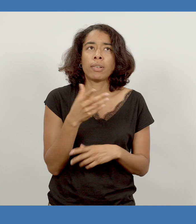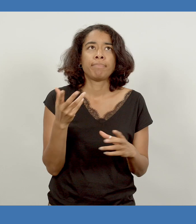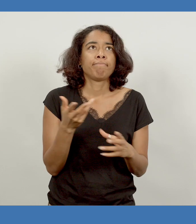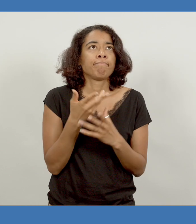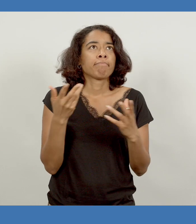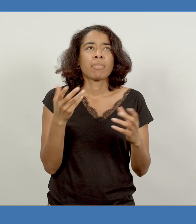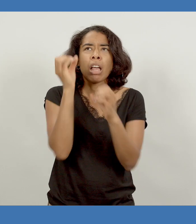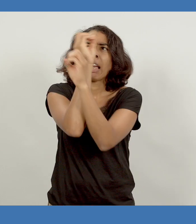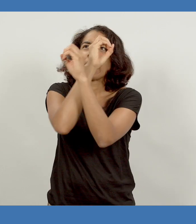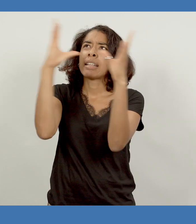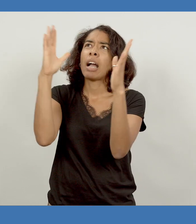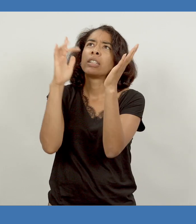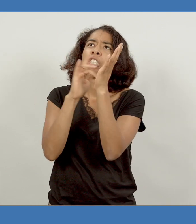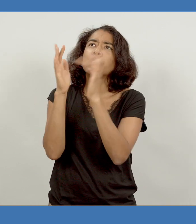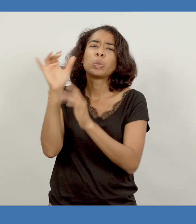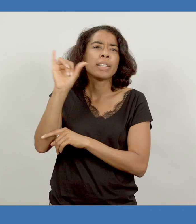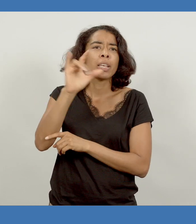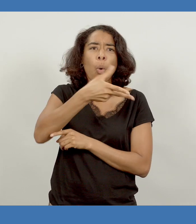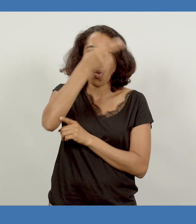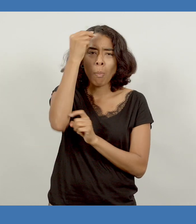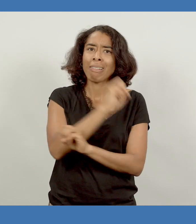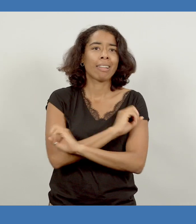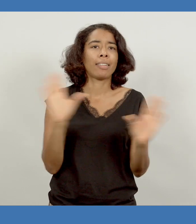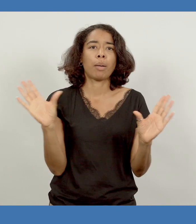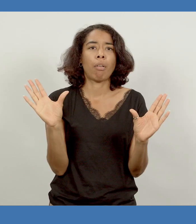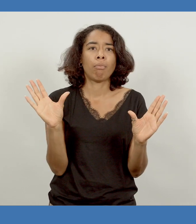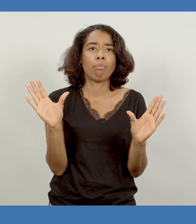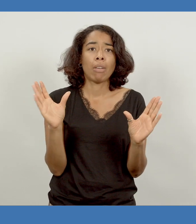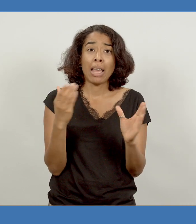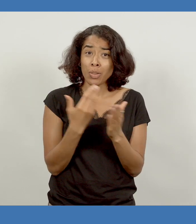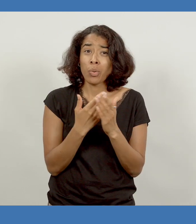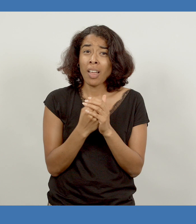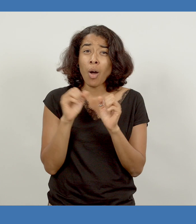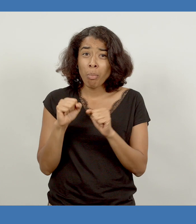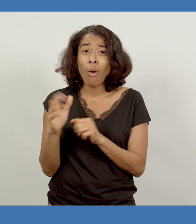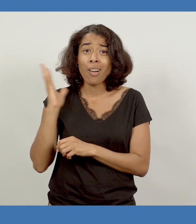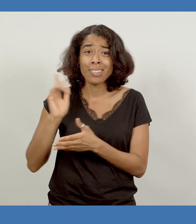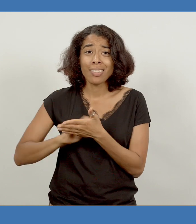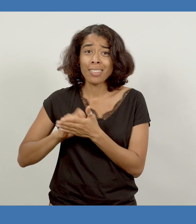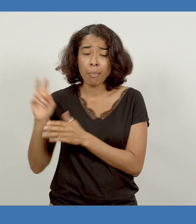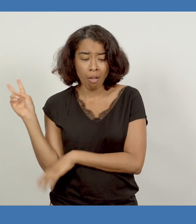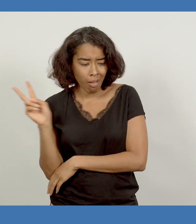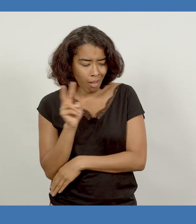une claire vision de qui était le Messie pour eux. Alors pourquoi ne pas nous tourner vers l'Ancien